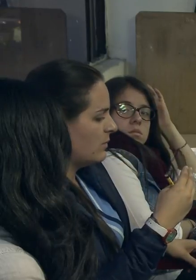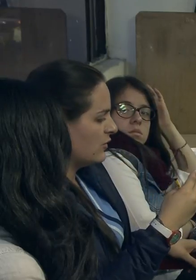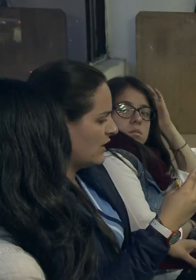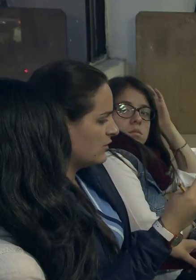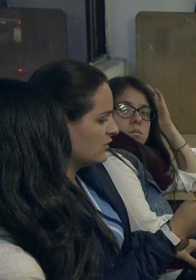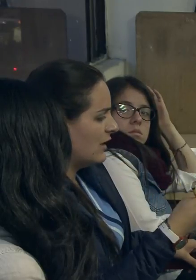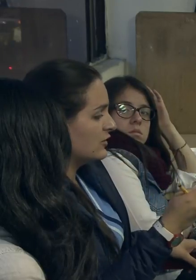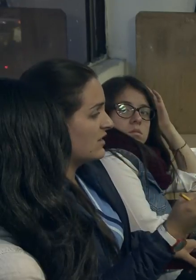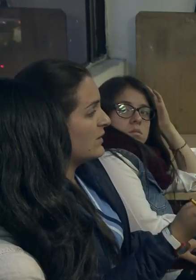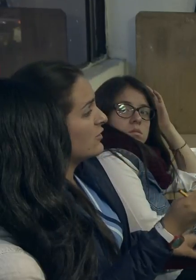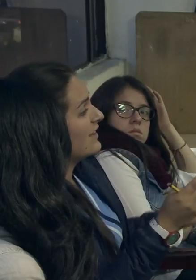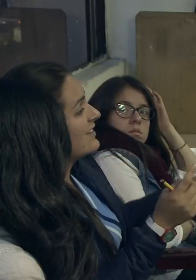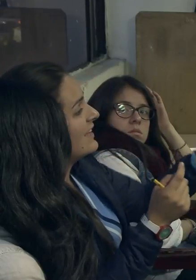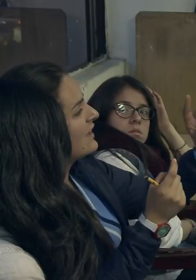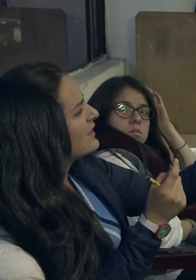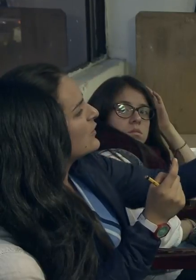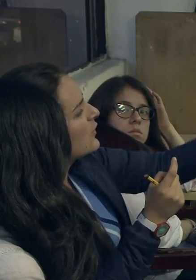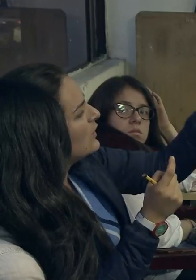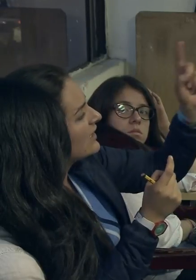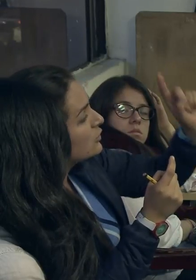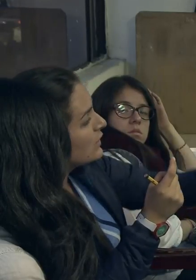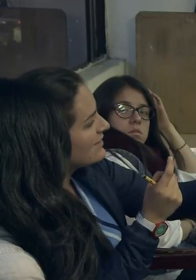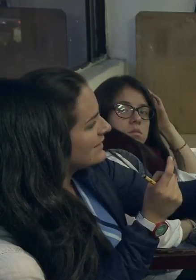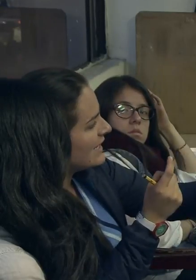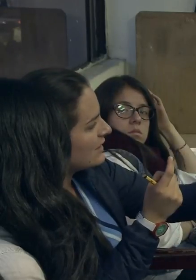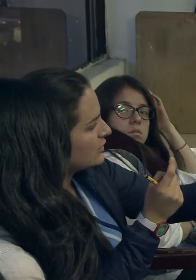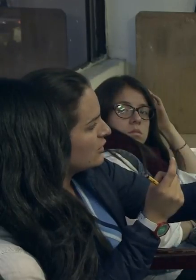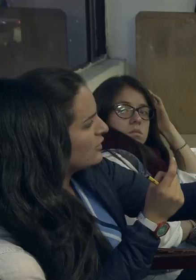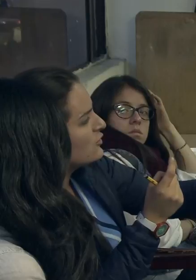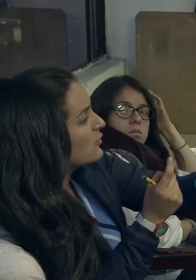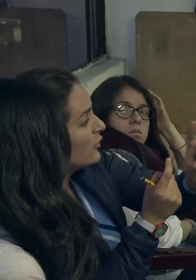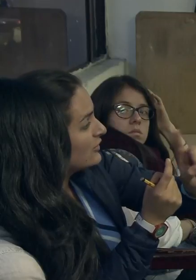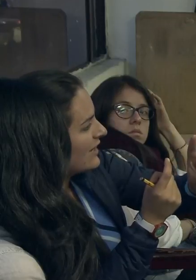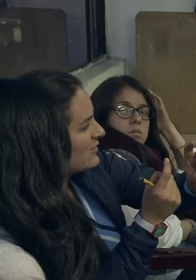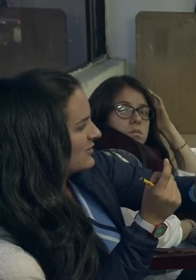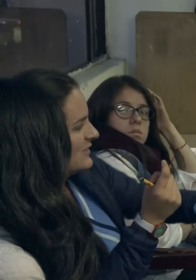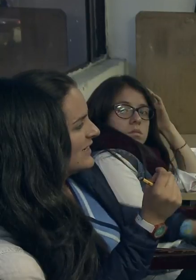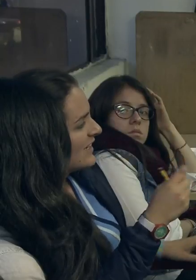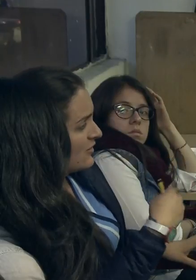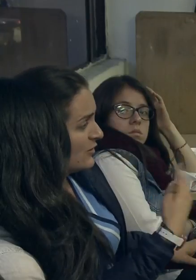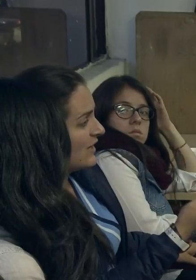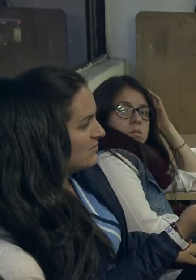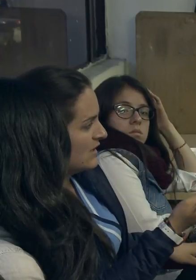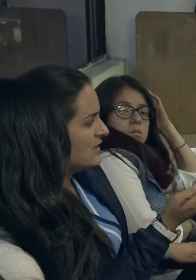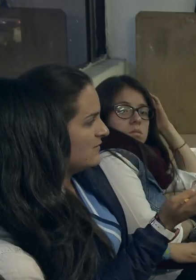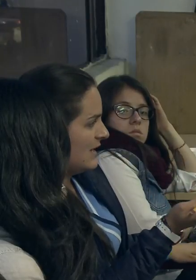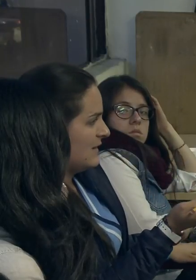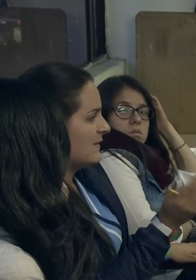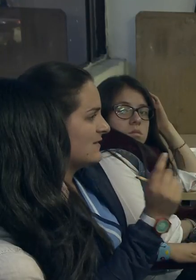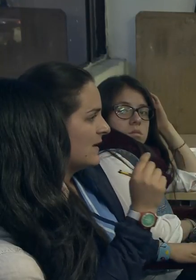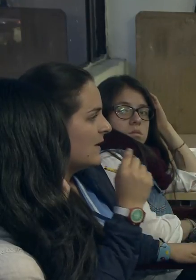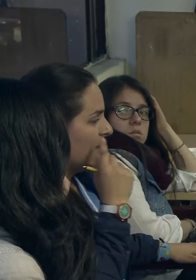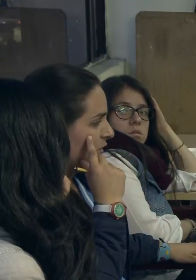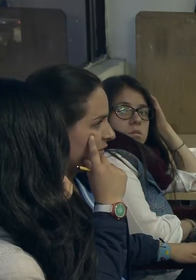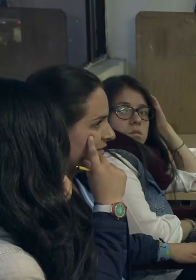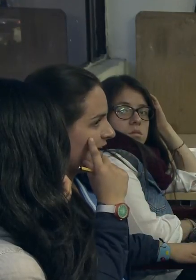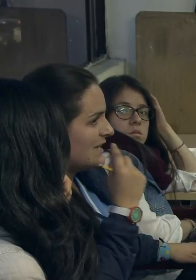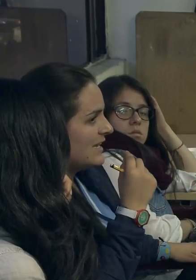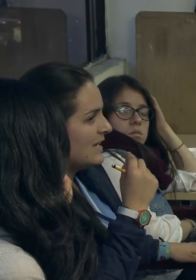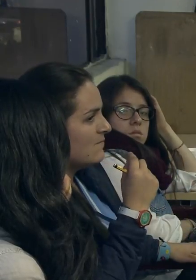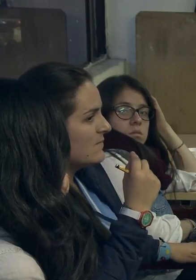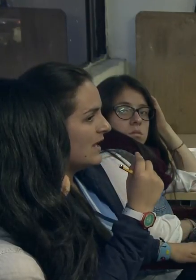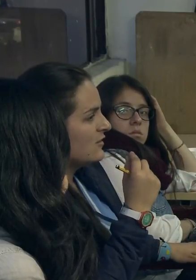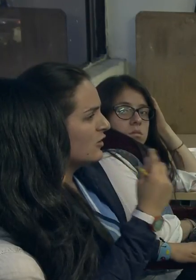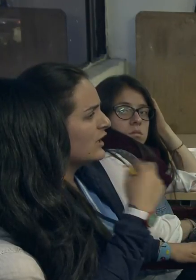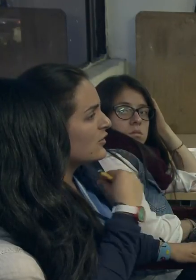se empiezan a visibilizar los procesos que otras personas están haciendo con lecturas de territorio en su contexto, que son también diferentes. Entonces